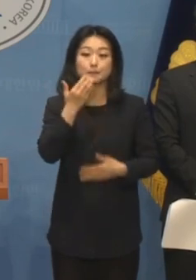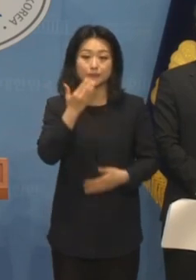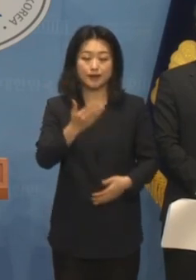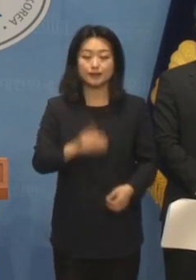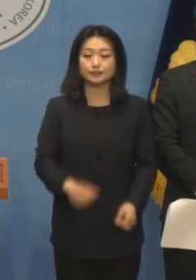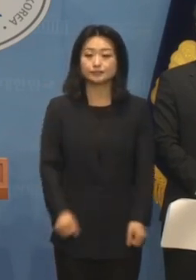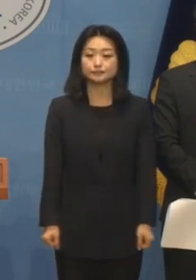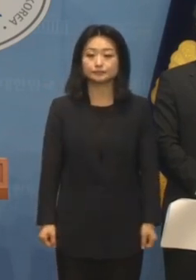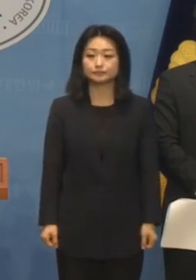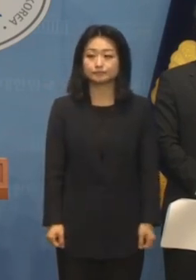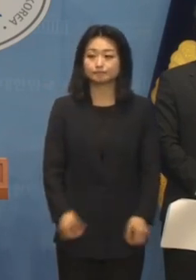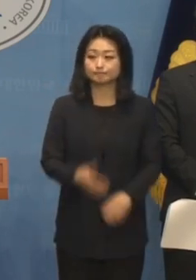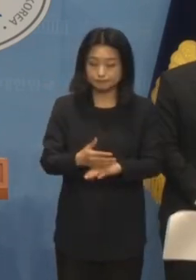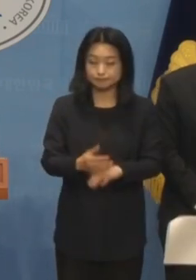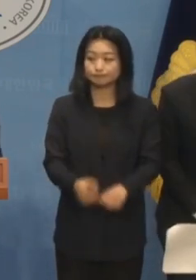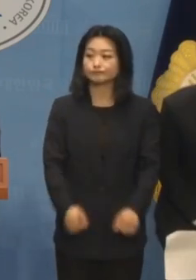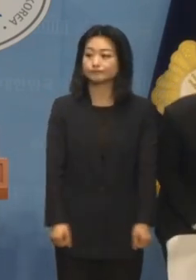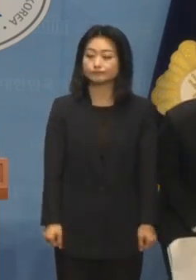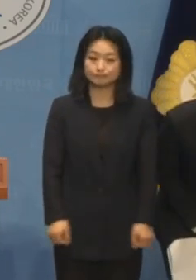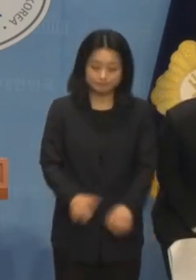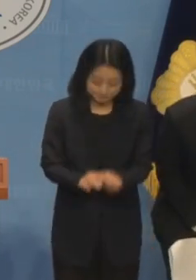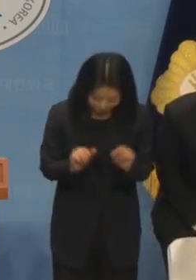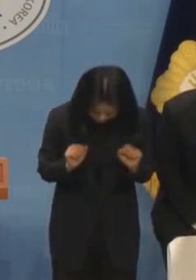하도록 그렇게 하겠습니다. 고맙습니다.